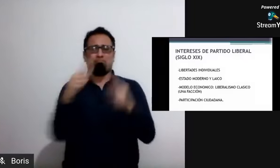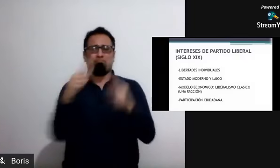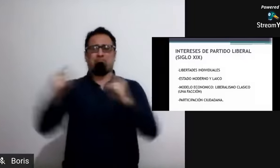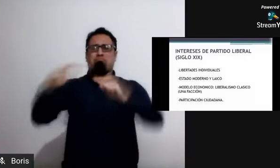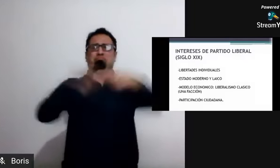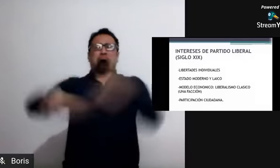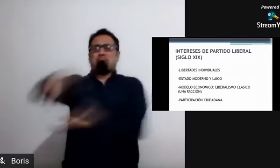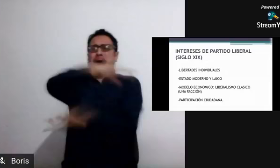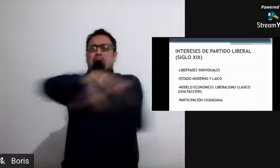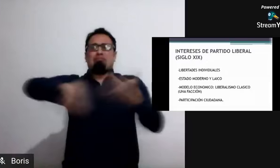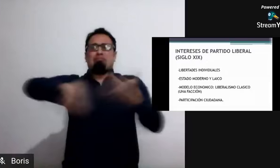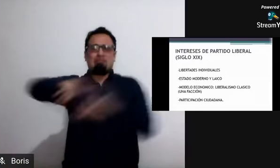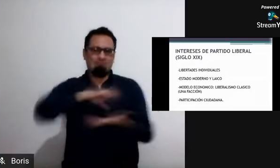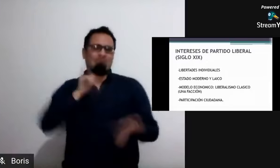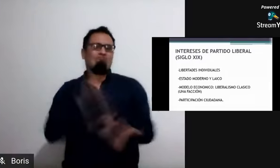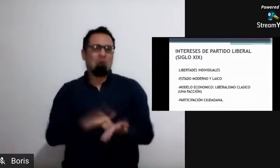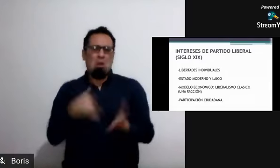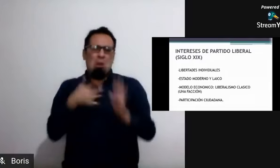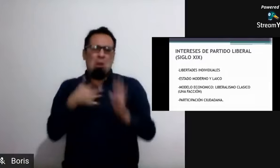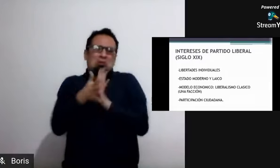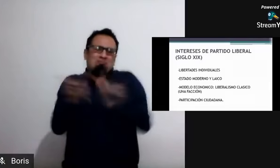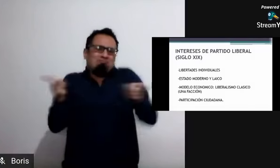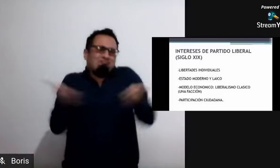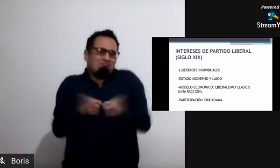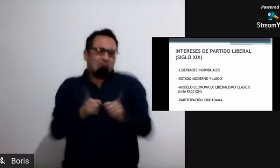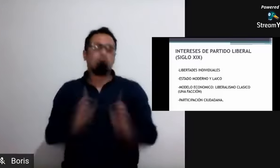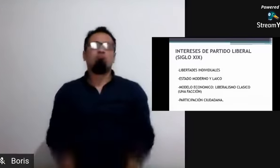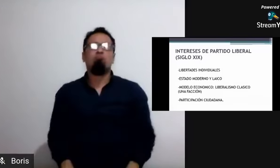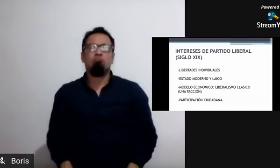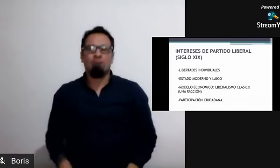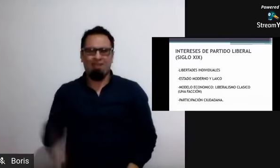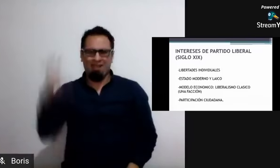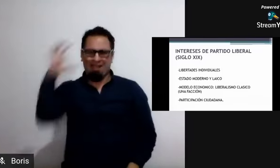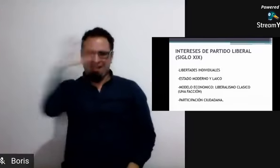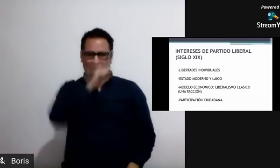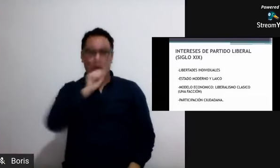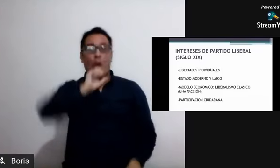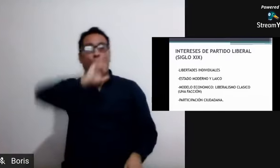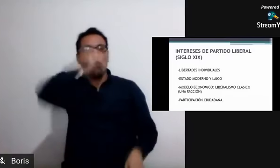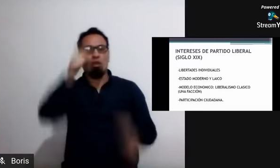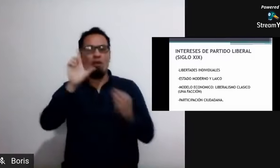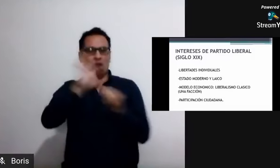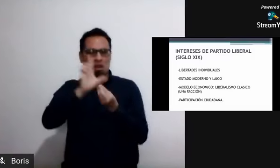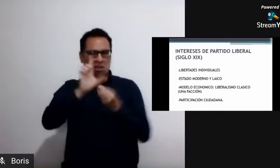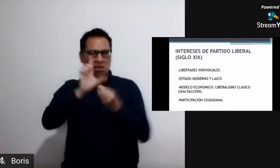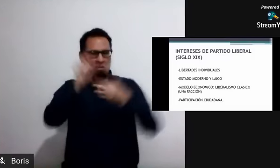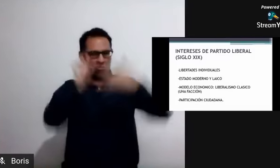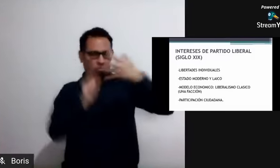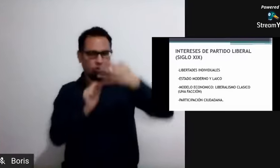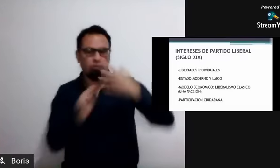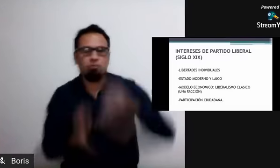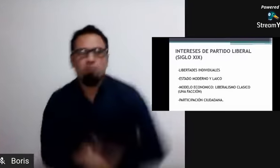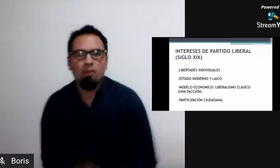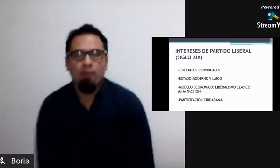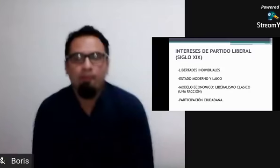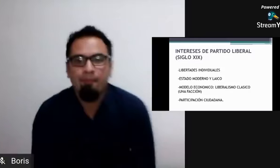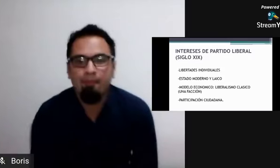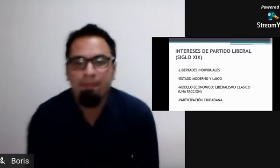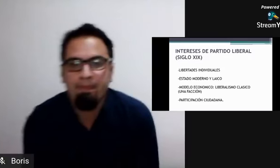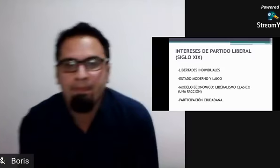los Gólgotas, o entre los liberales y los draconianos, y así, y entre los conservadores y algunos de estos grupos.